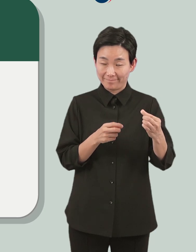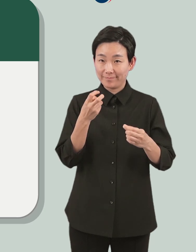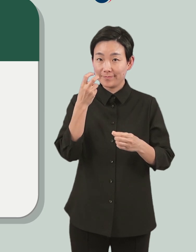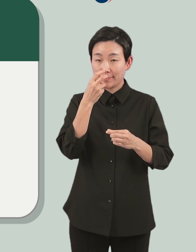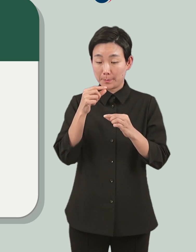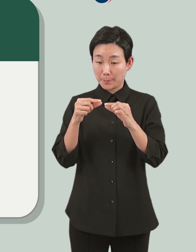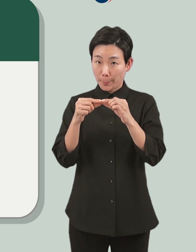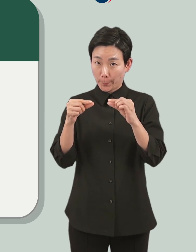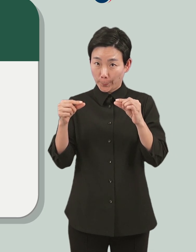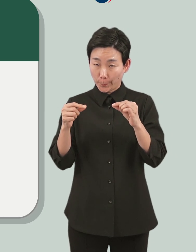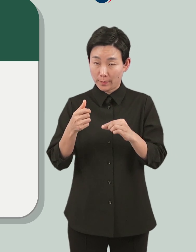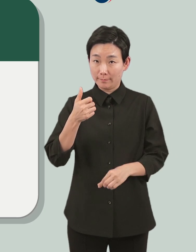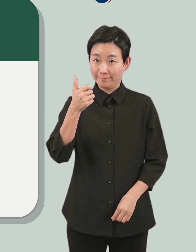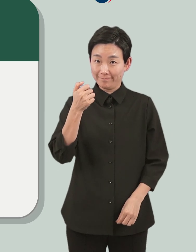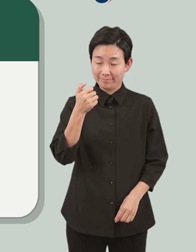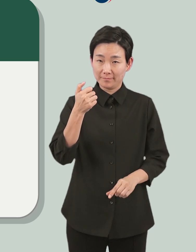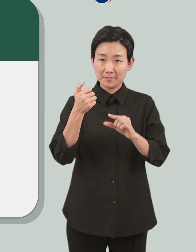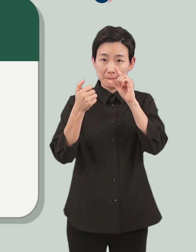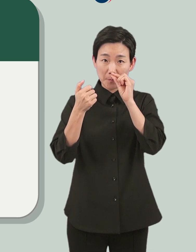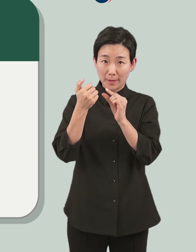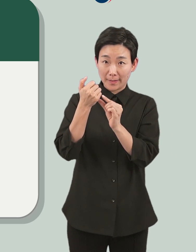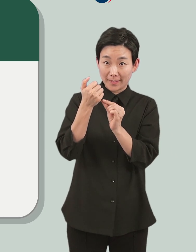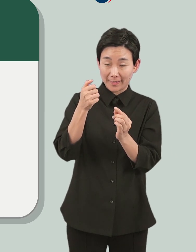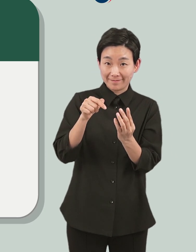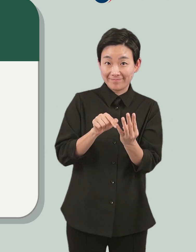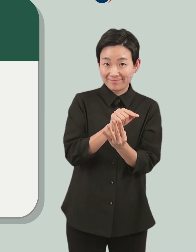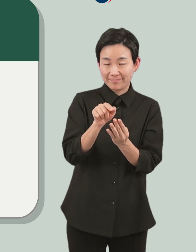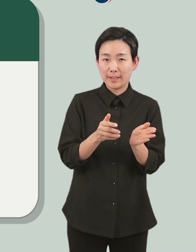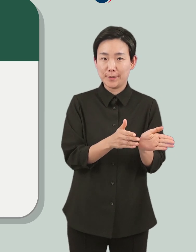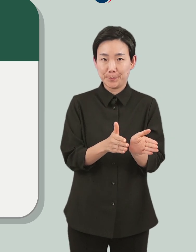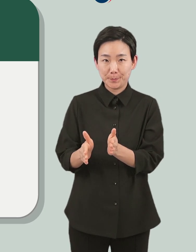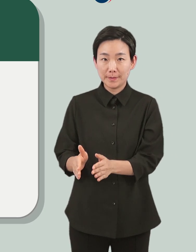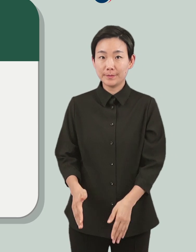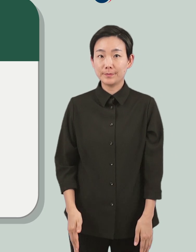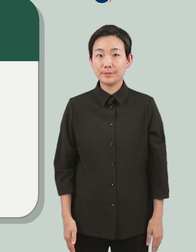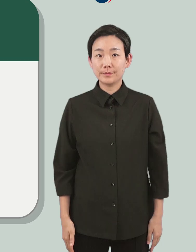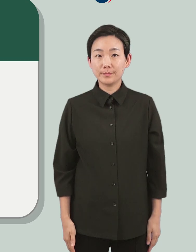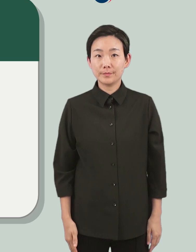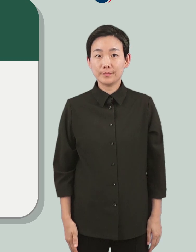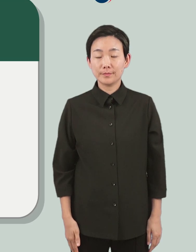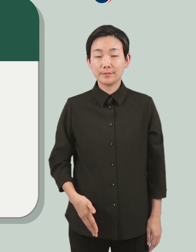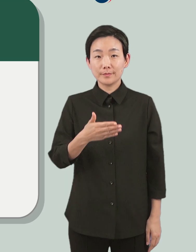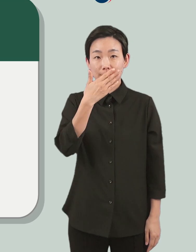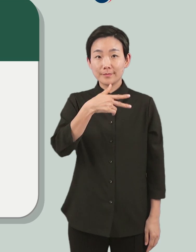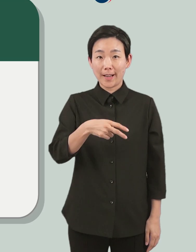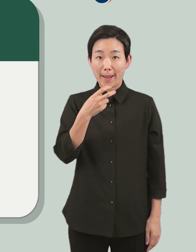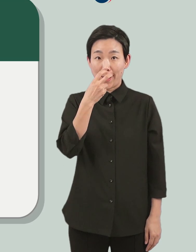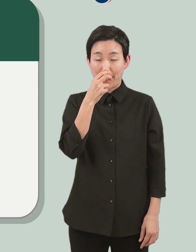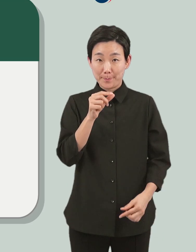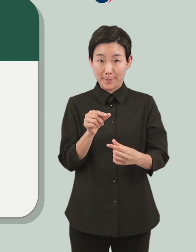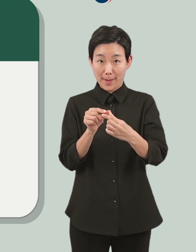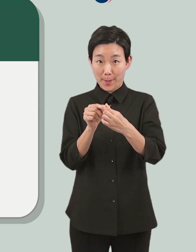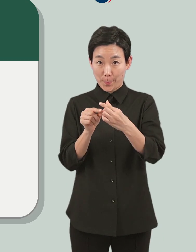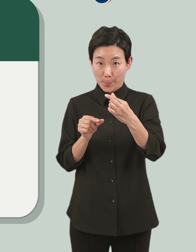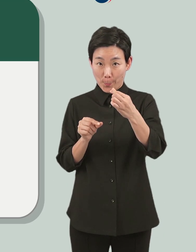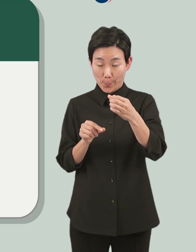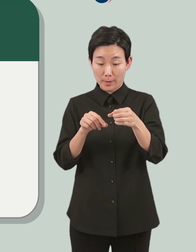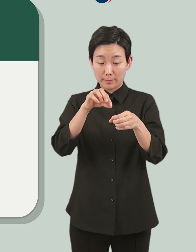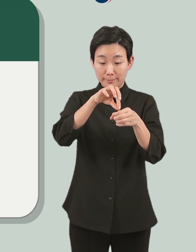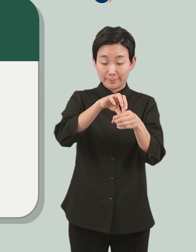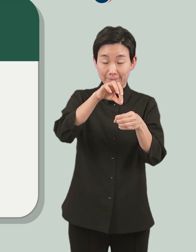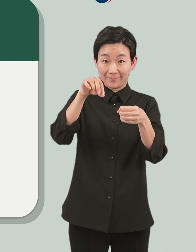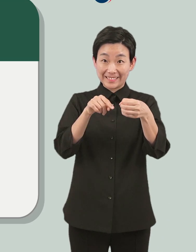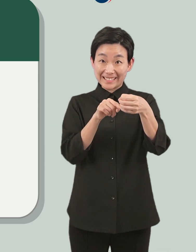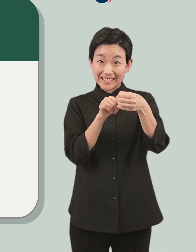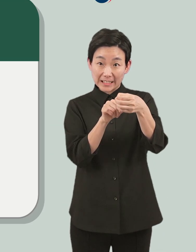13, 13345 모델명 GS202 및 체혈 도구를 준비합니다. 검사지는 용기에 라벨에